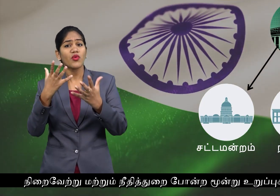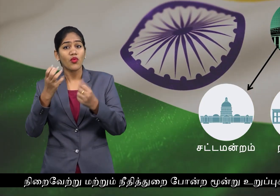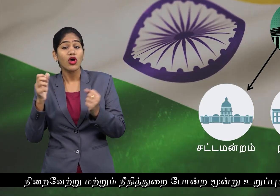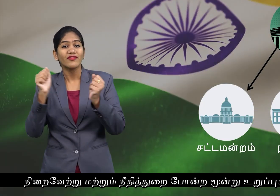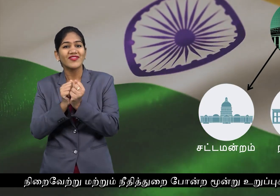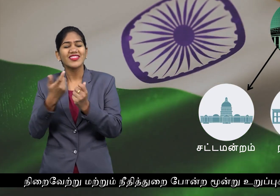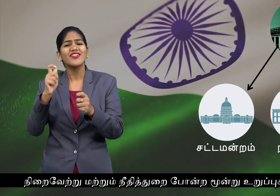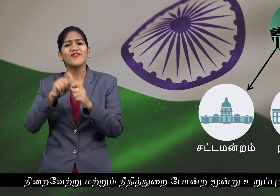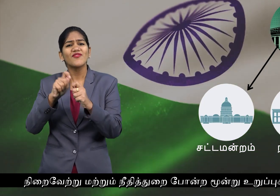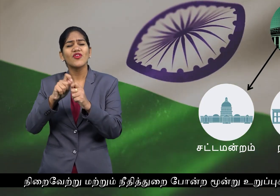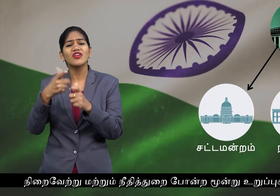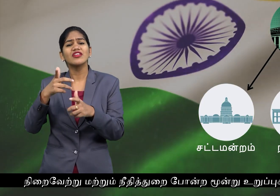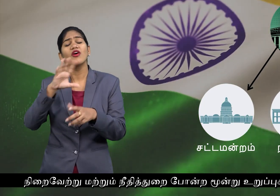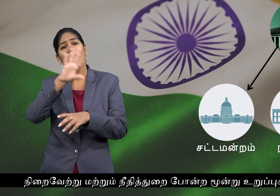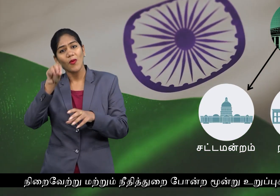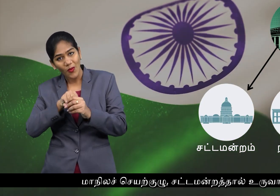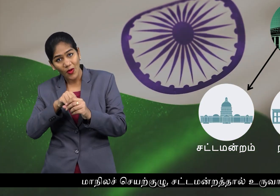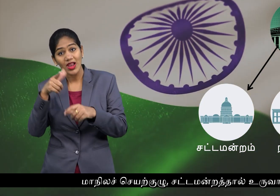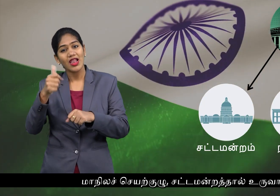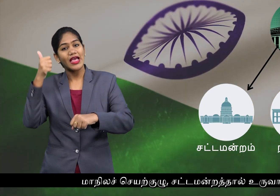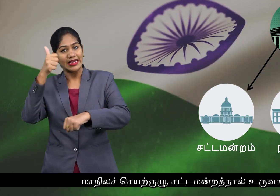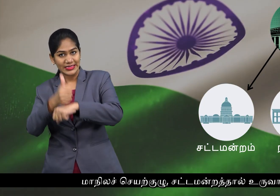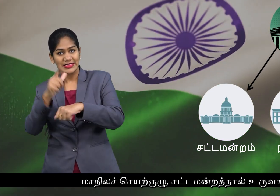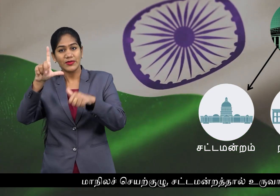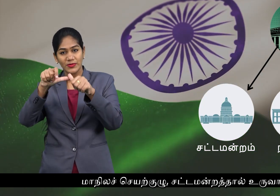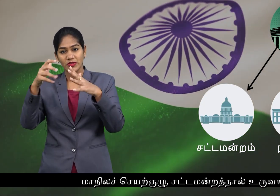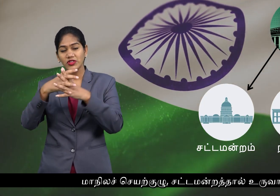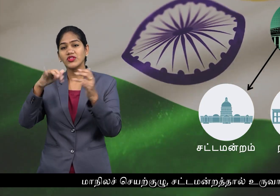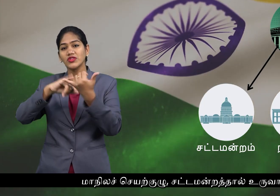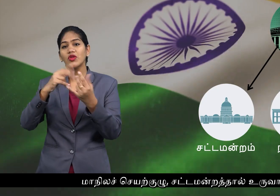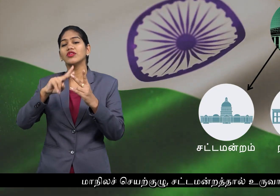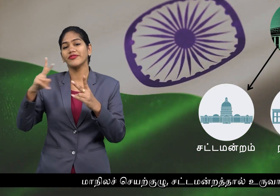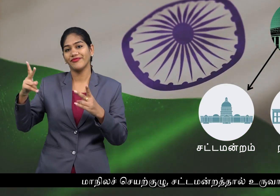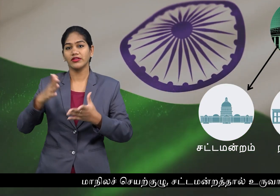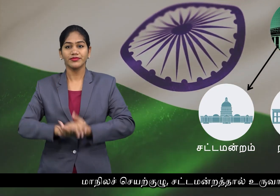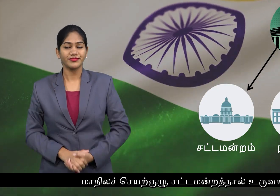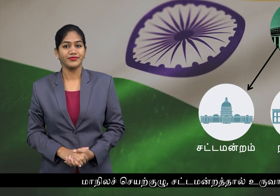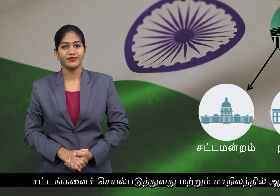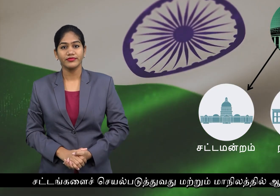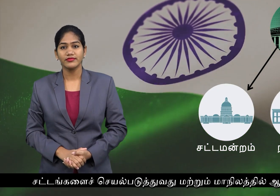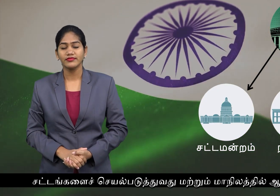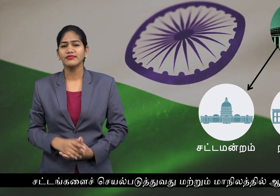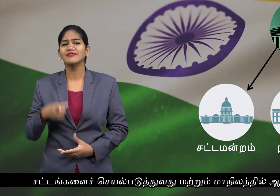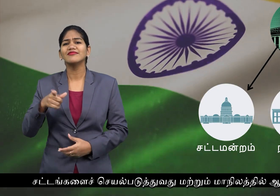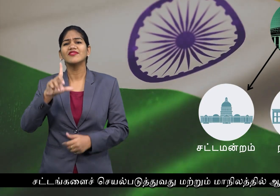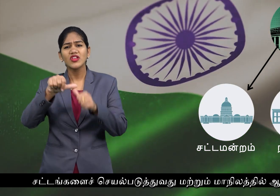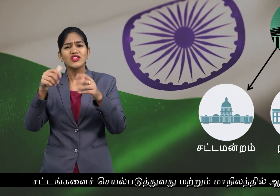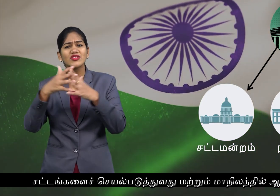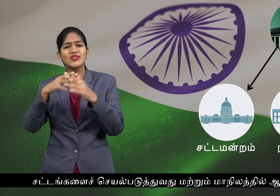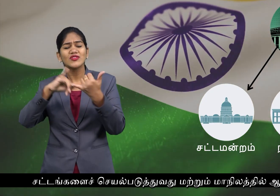போன்ற 3 உறுப்பினர்களைக் கொண்டுள்ளது. மாநில செயற்குழு சட்டமன்றத்தால் உருவாக்கப்பட்ட